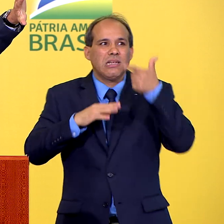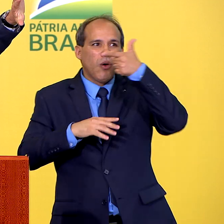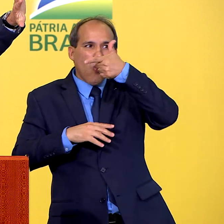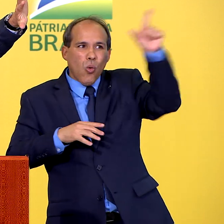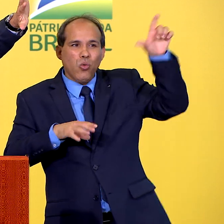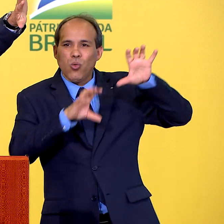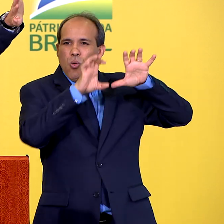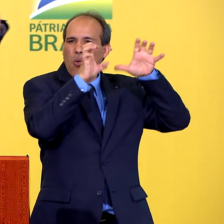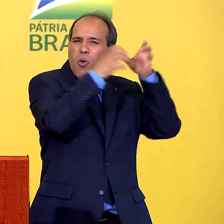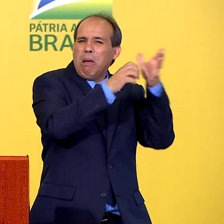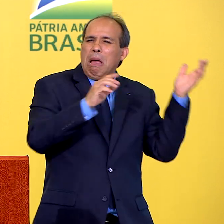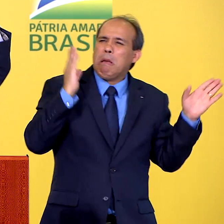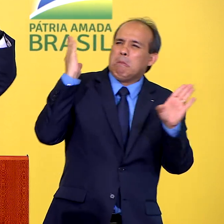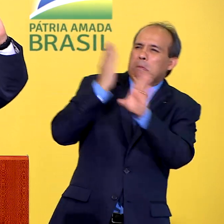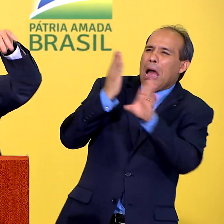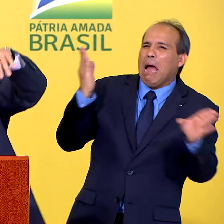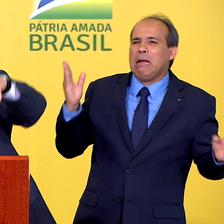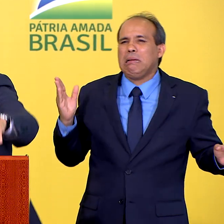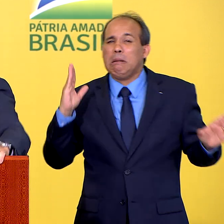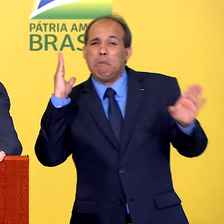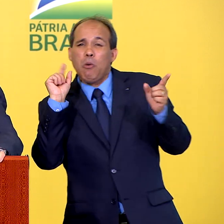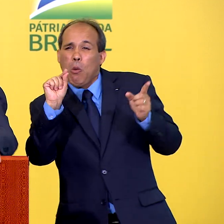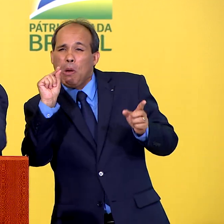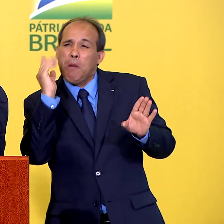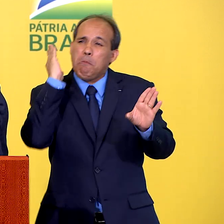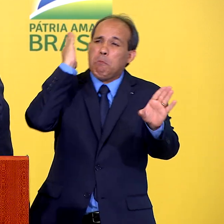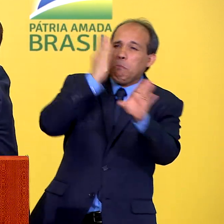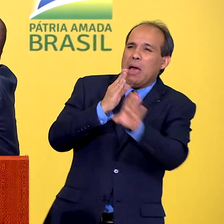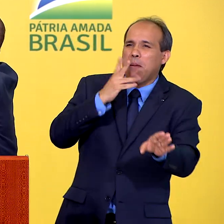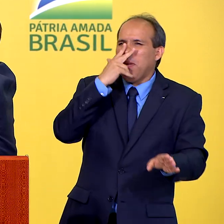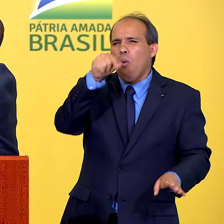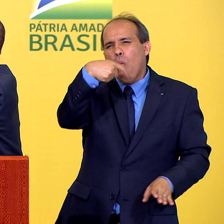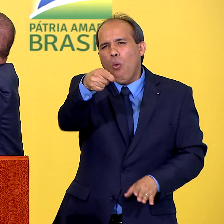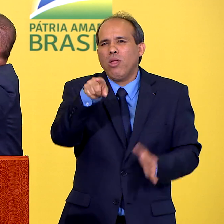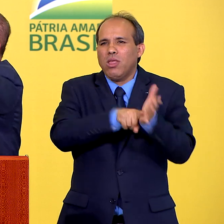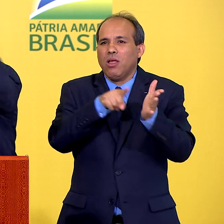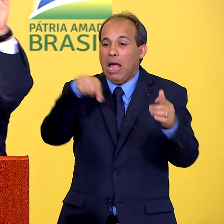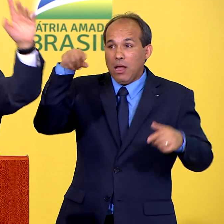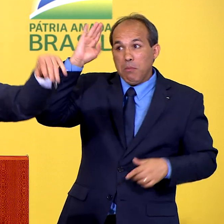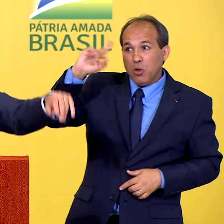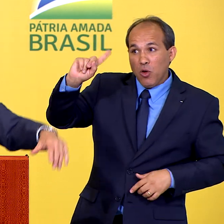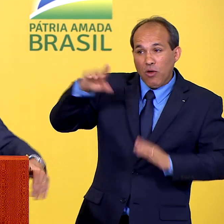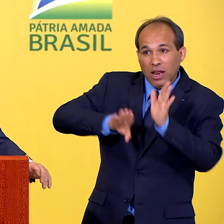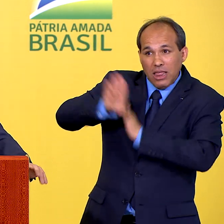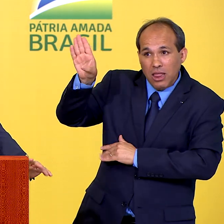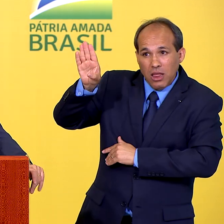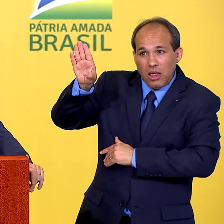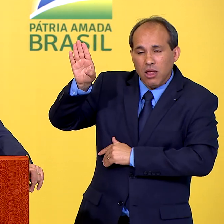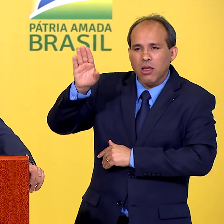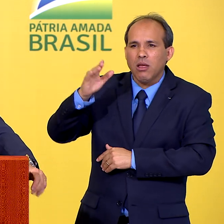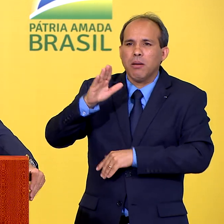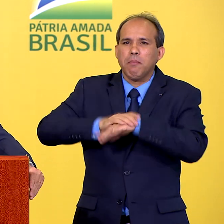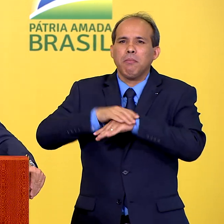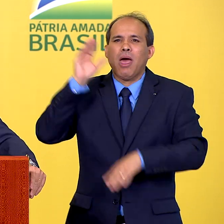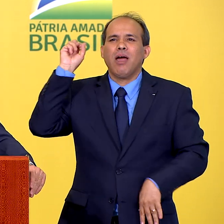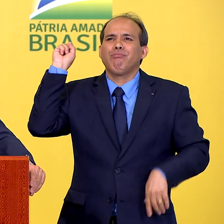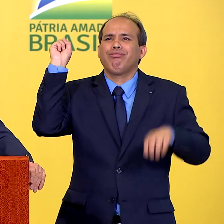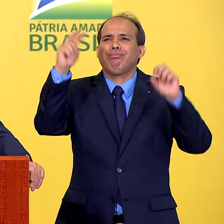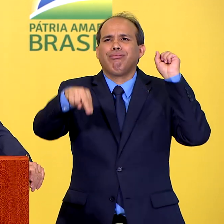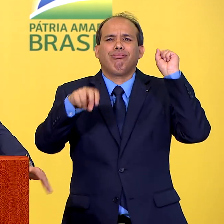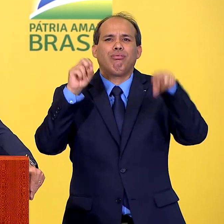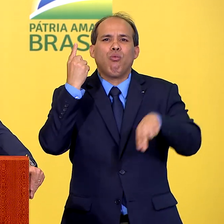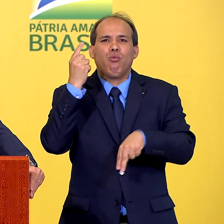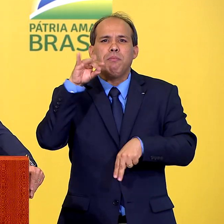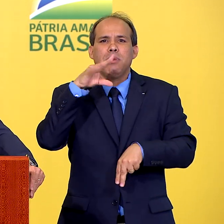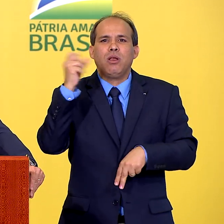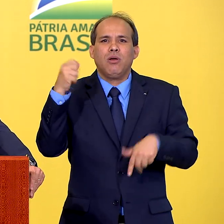mais, aquela turma que só vê coisa ruim, dizia, não, o Brasil esse ano não cresce mais do que 1 milhão de empregos.